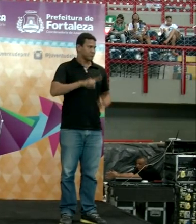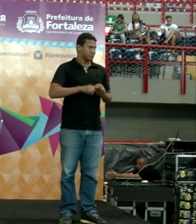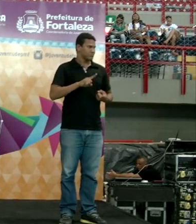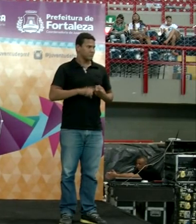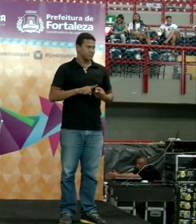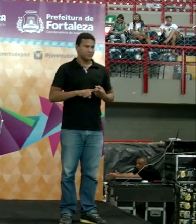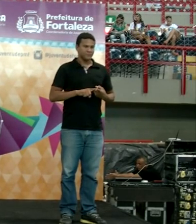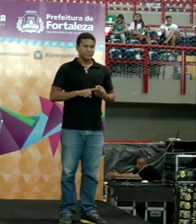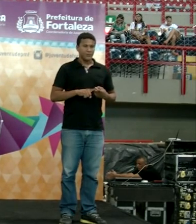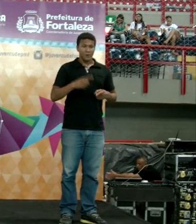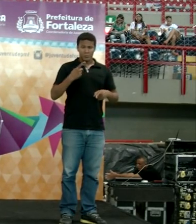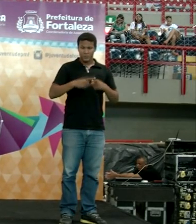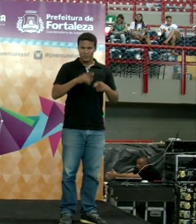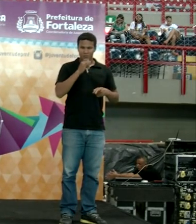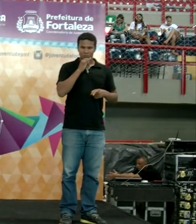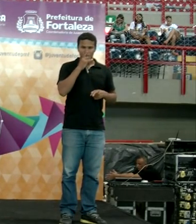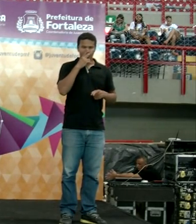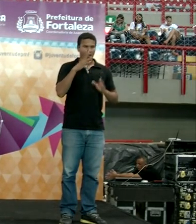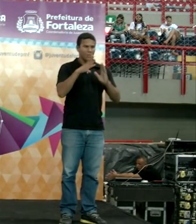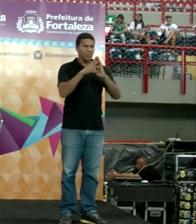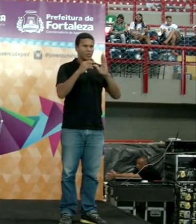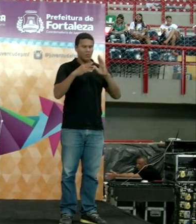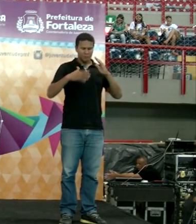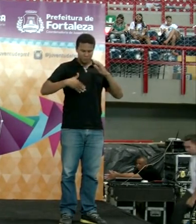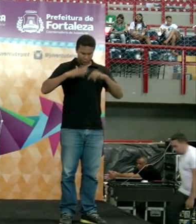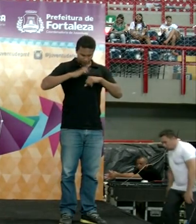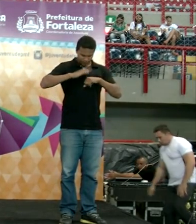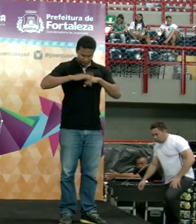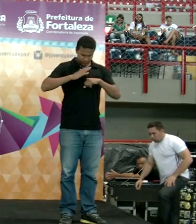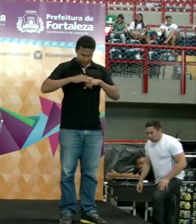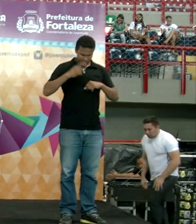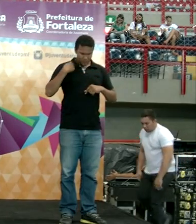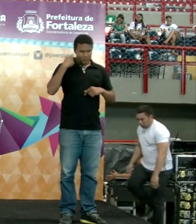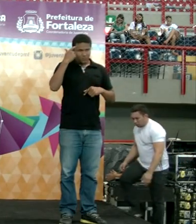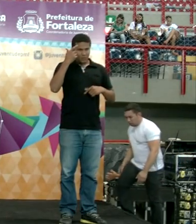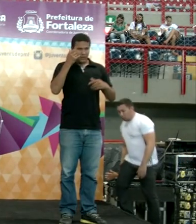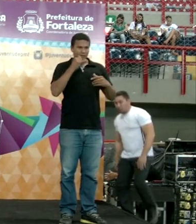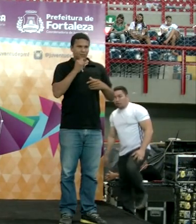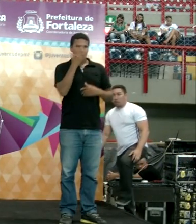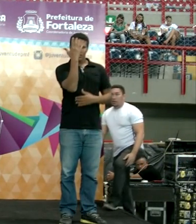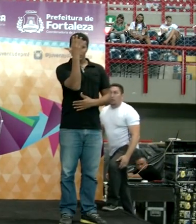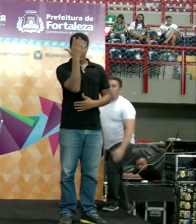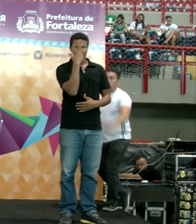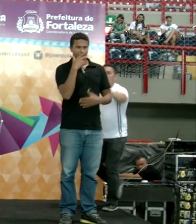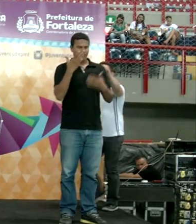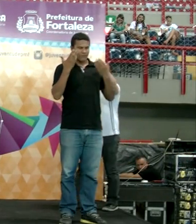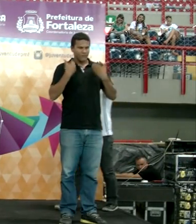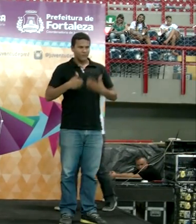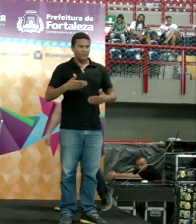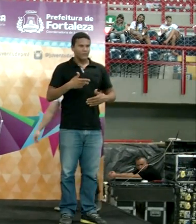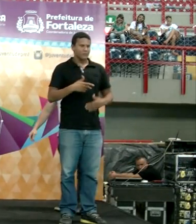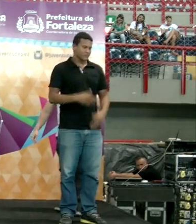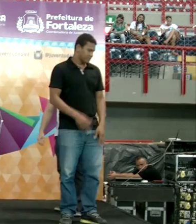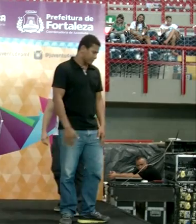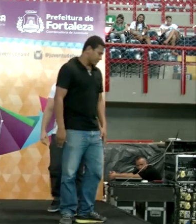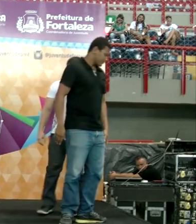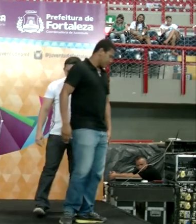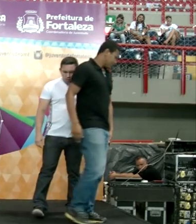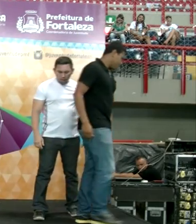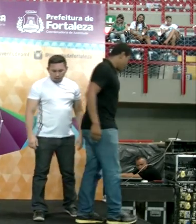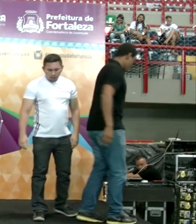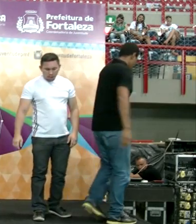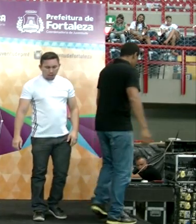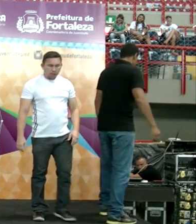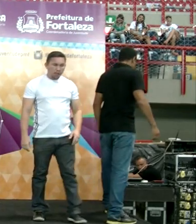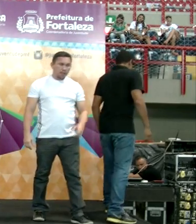Essa autoimagem, por exemplo, é você vai sair para uma festa e você se olha no espelho e